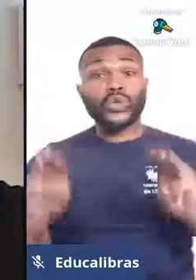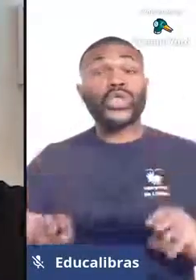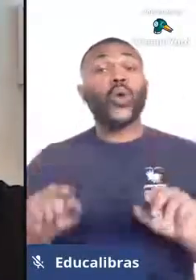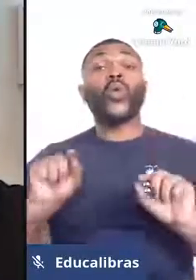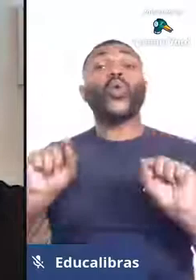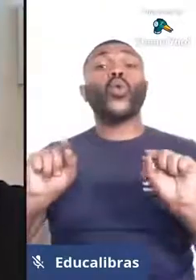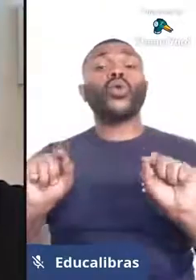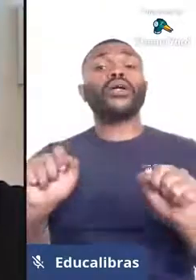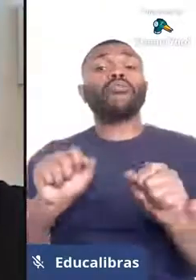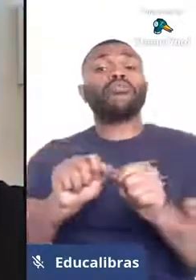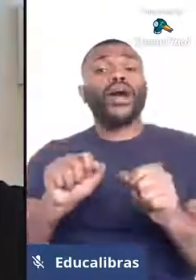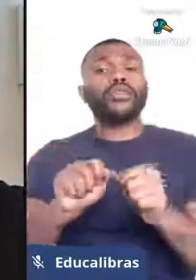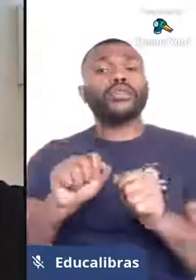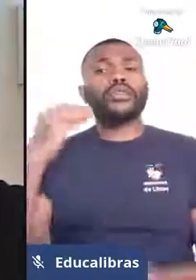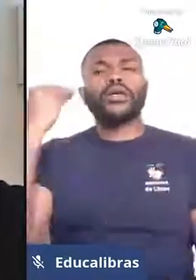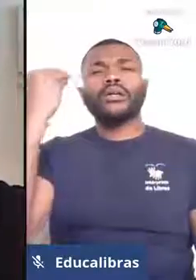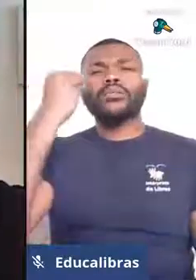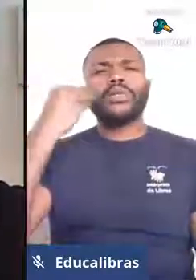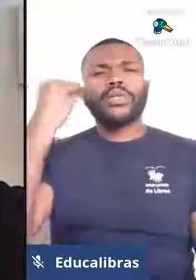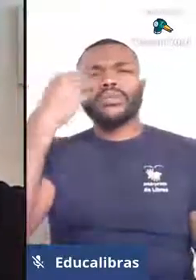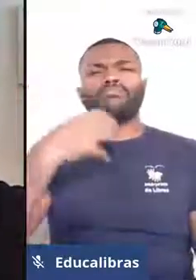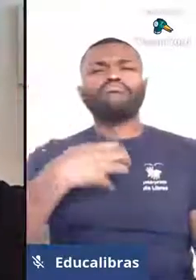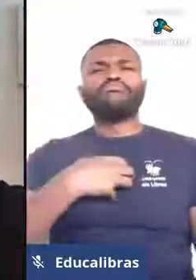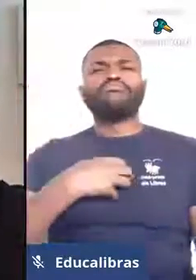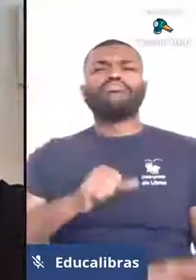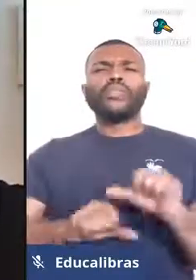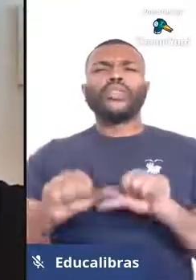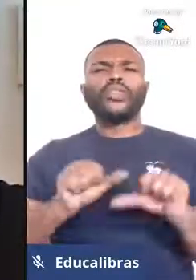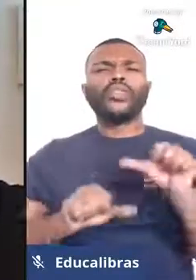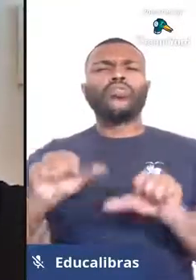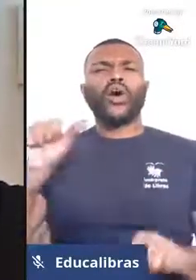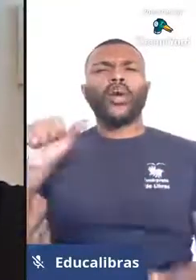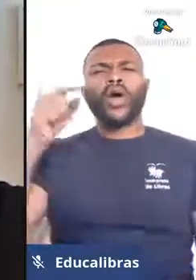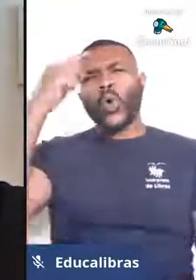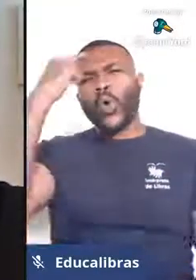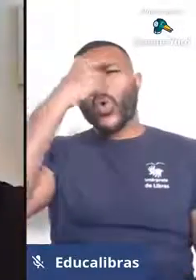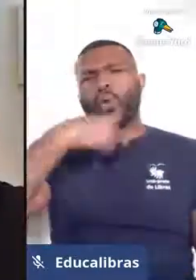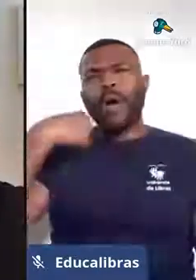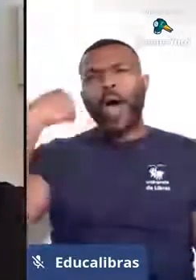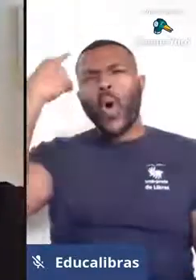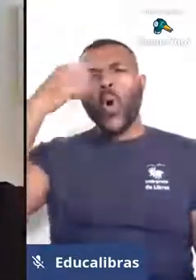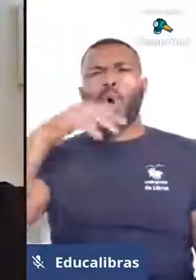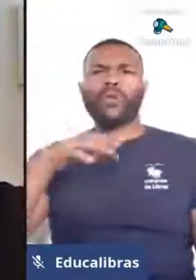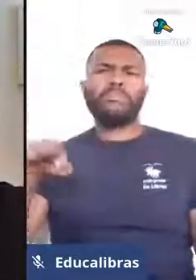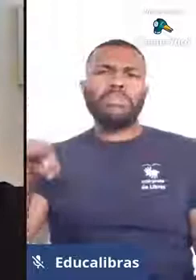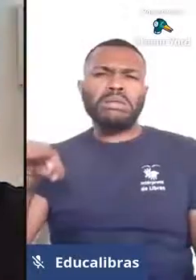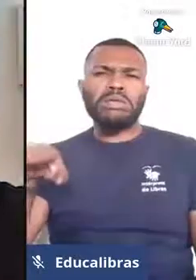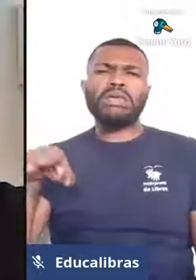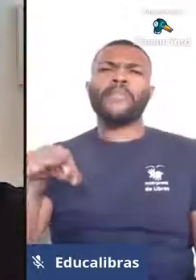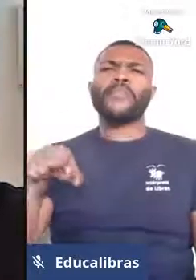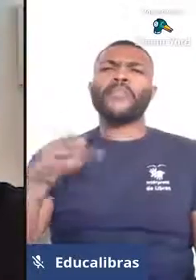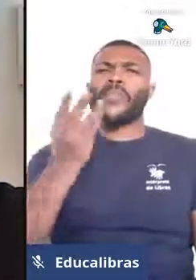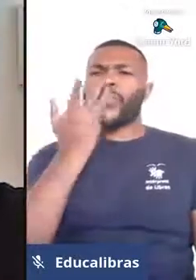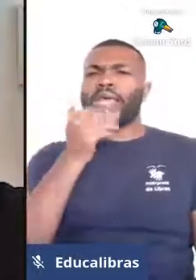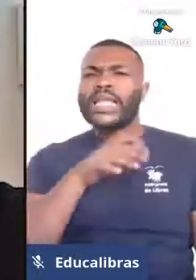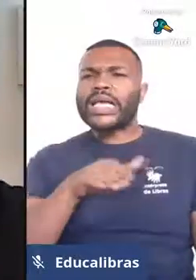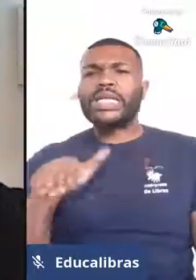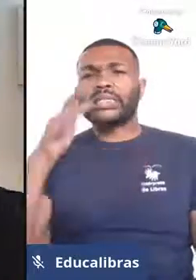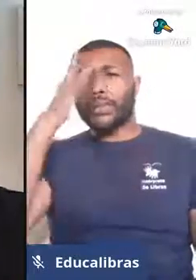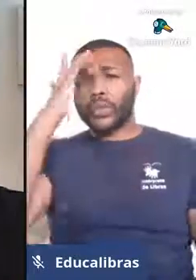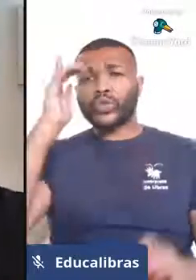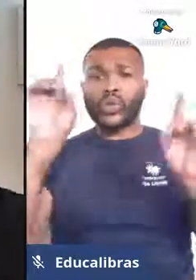uma experiência transformadora. Então, uma hora e meia, que uma criança, uma pessoa com deficiência, um idoso, um